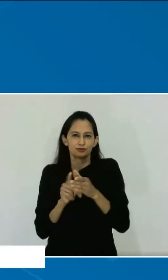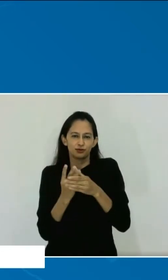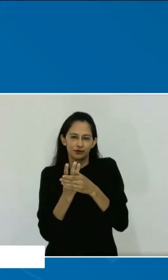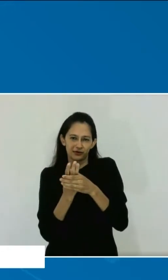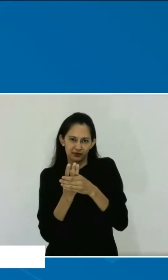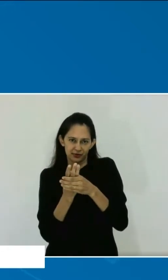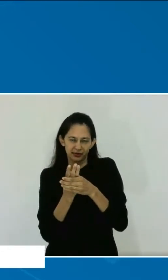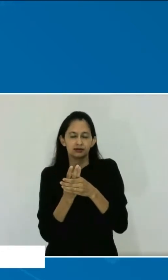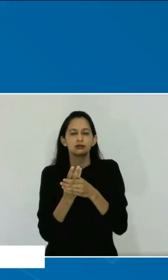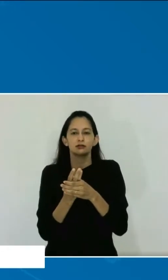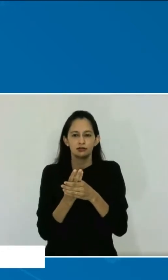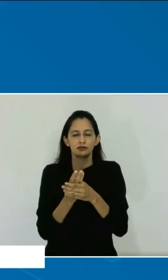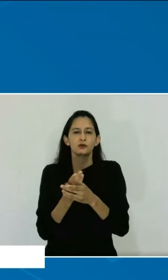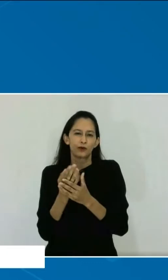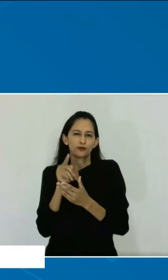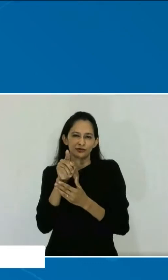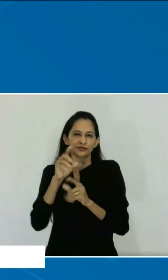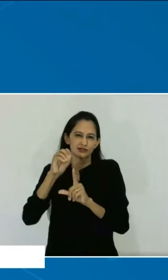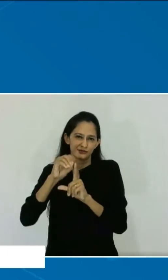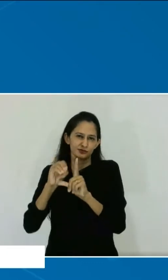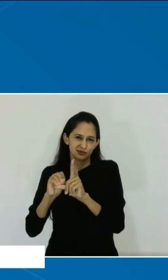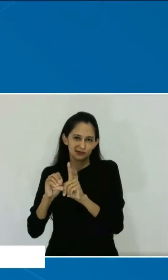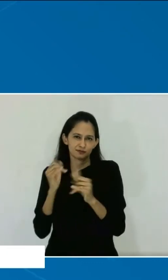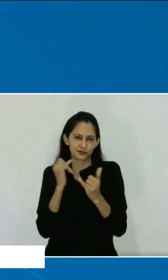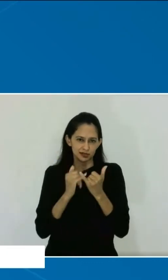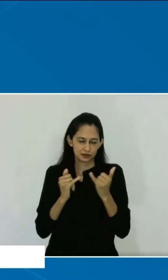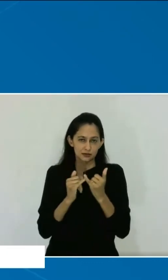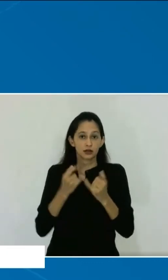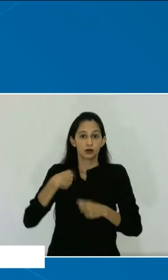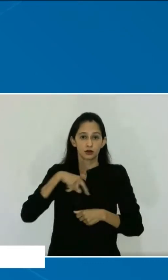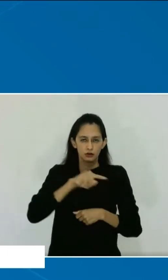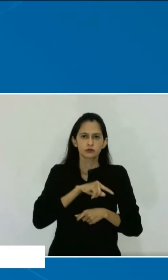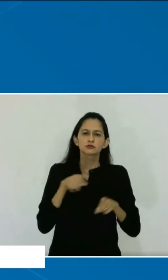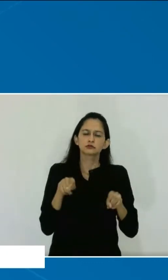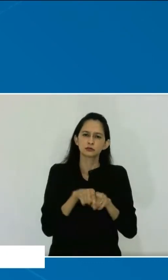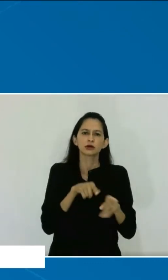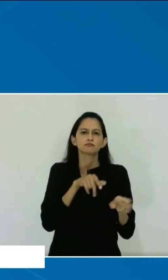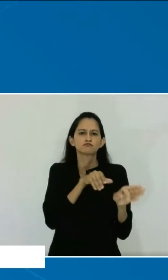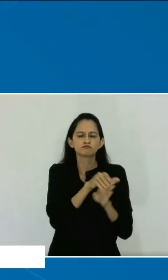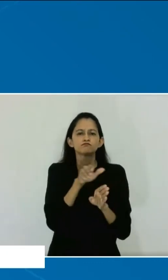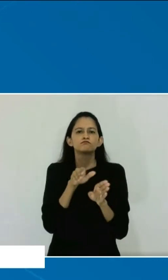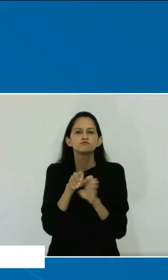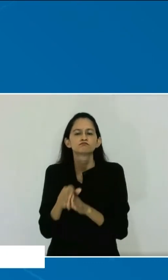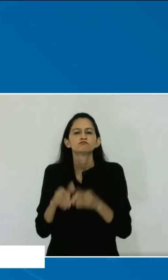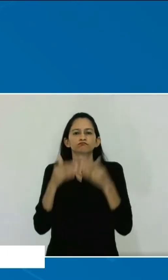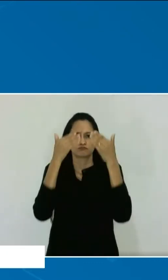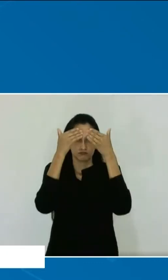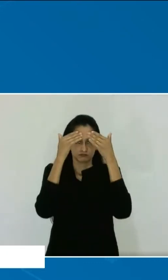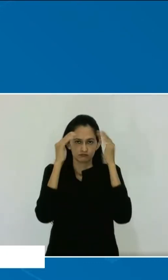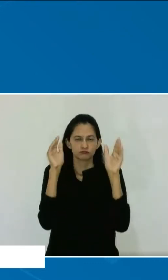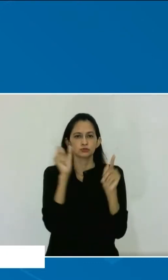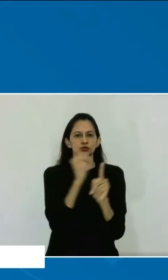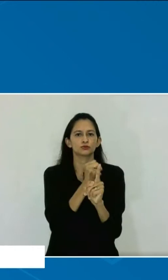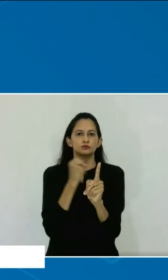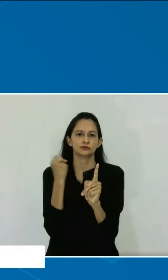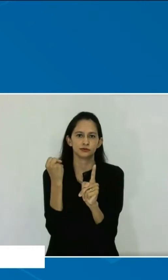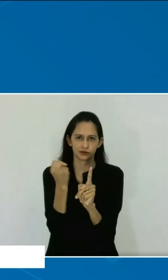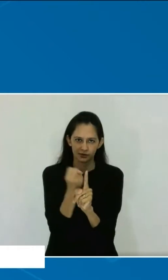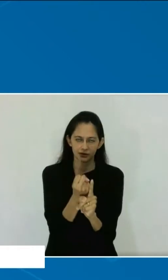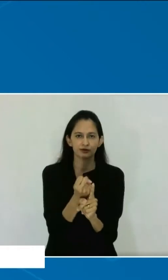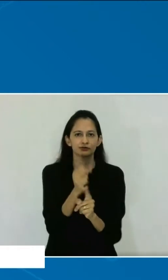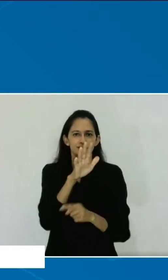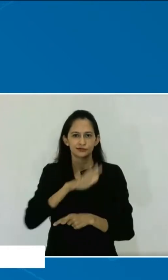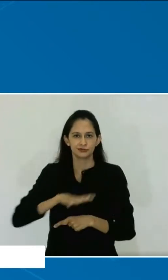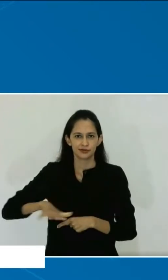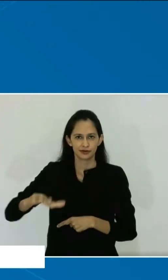esteve envolvido amplamente num processo de informação e conscientização da população de maneira geral. Então,